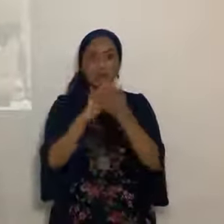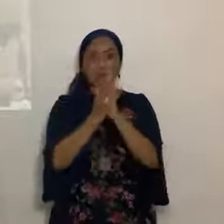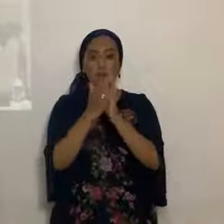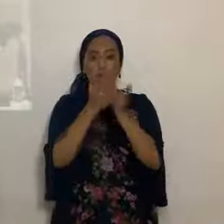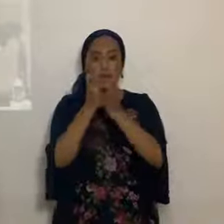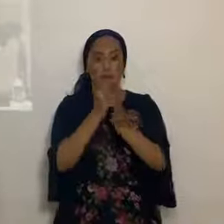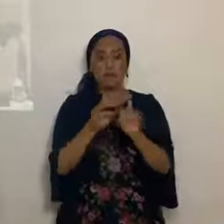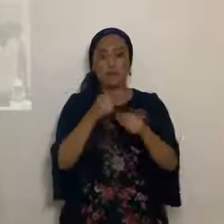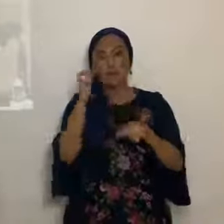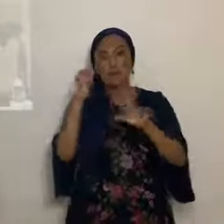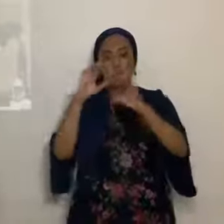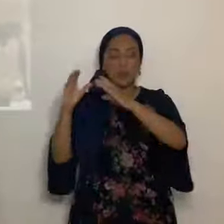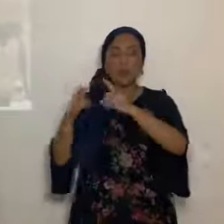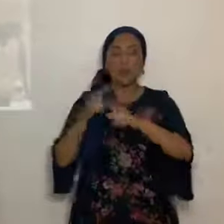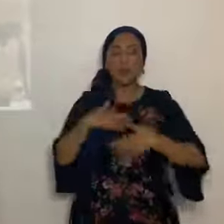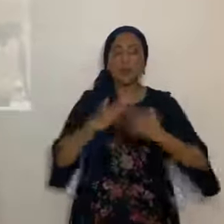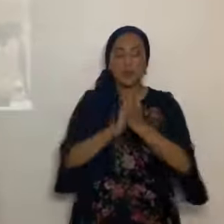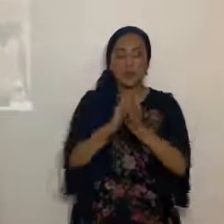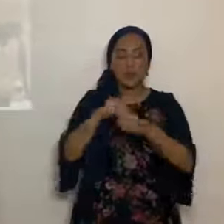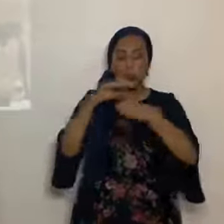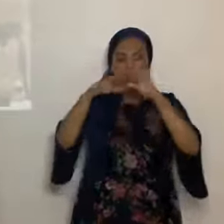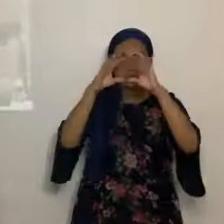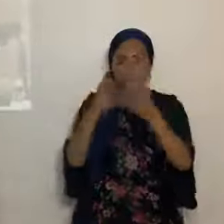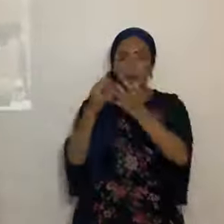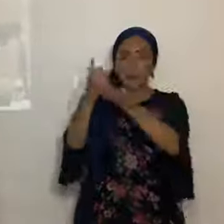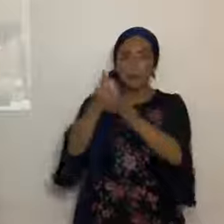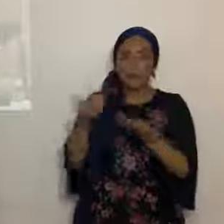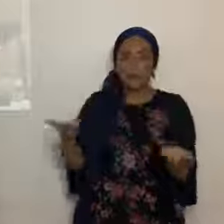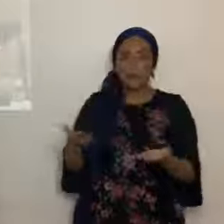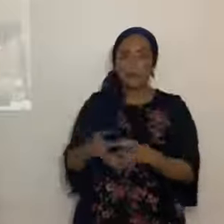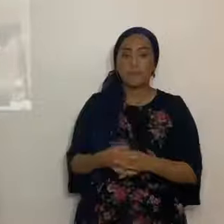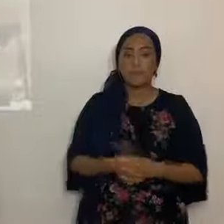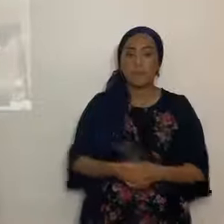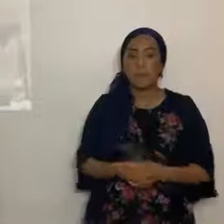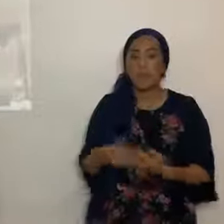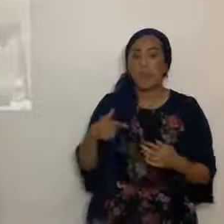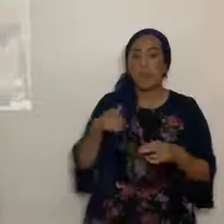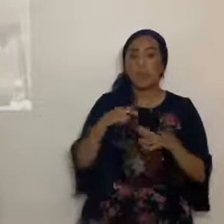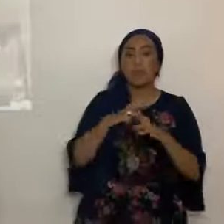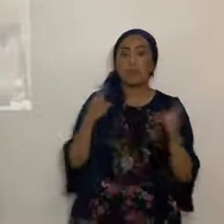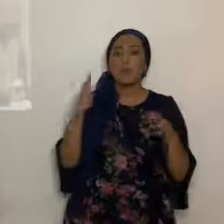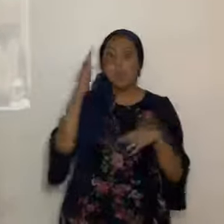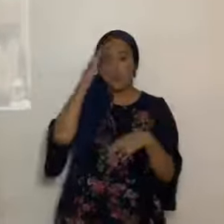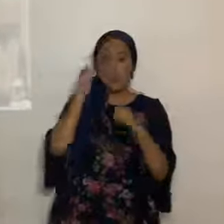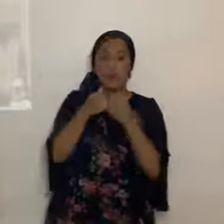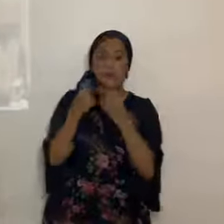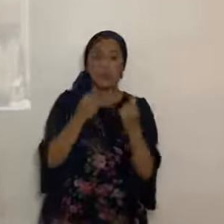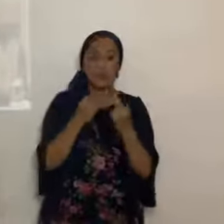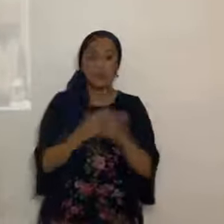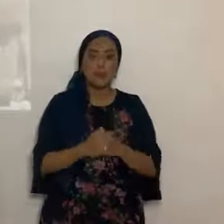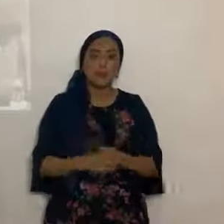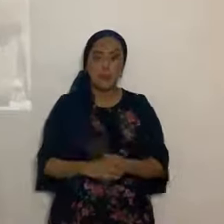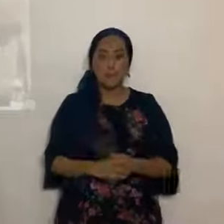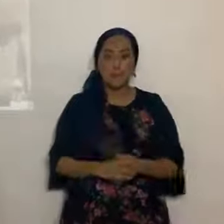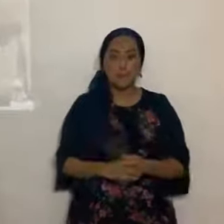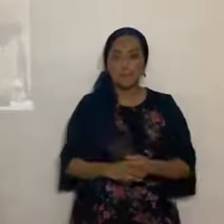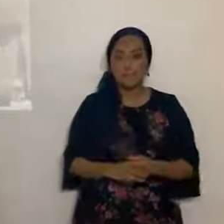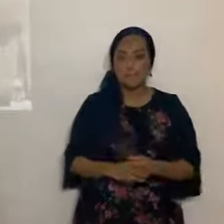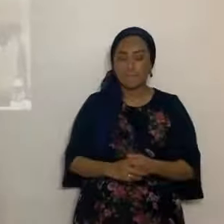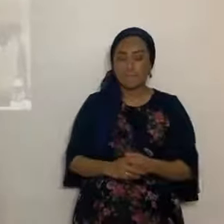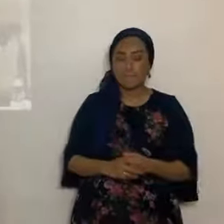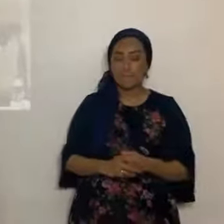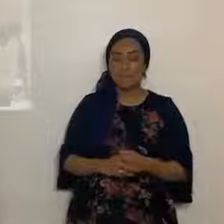otras congregaciones de Gozo y Paz en el mundo, y me ayudaban aquí. Entonces yo ya salía con él, pero mire, aquí ya tiene usted a su